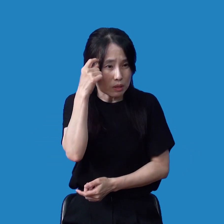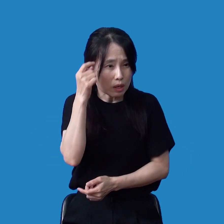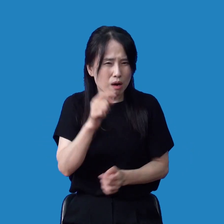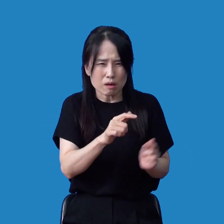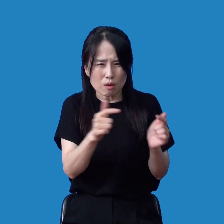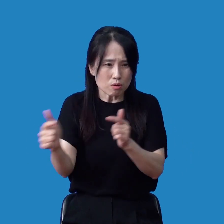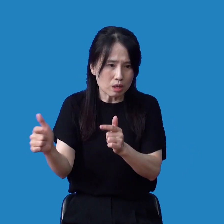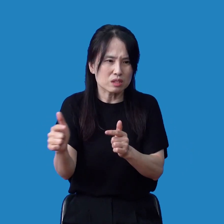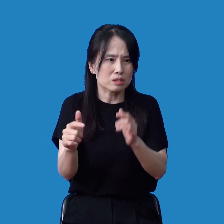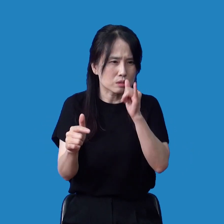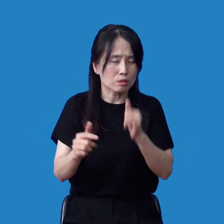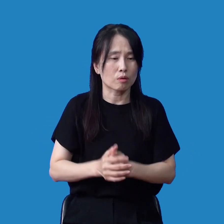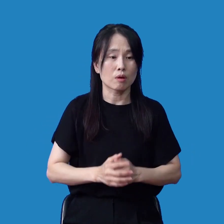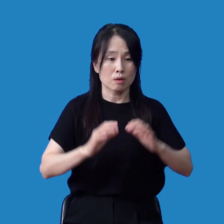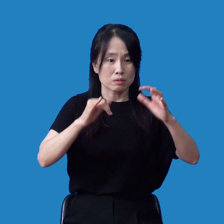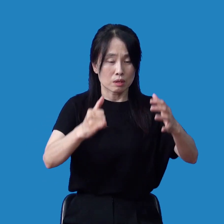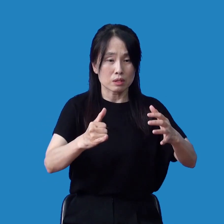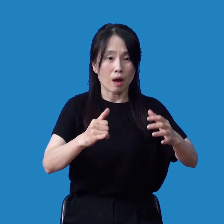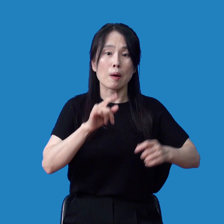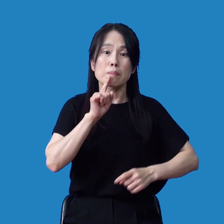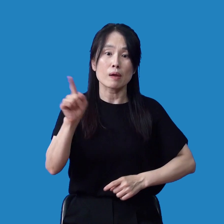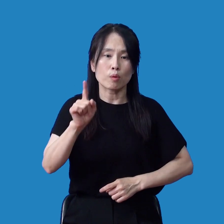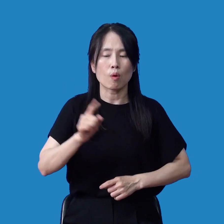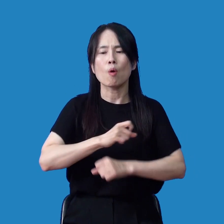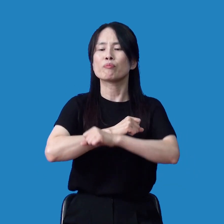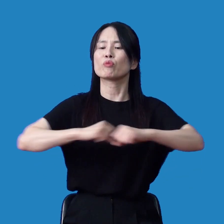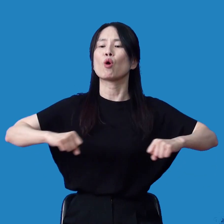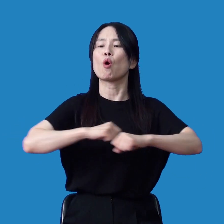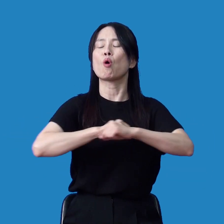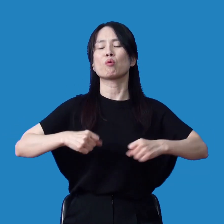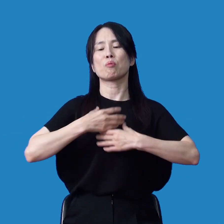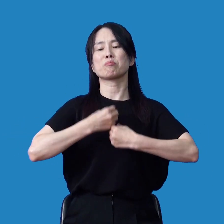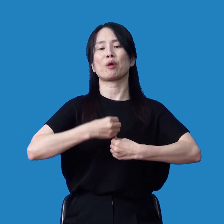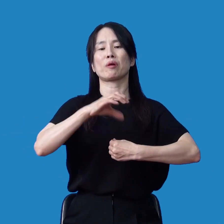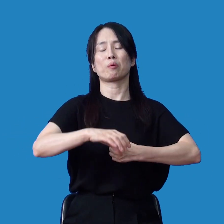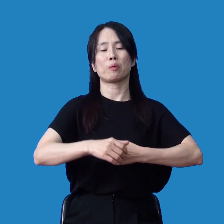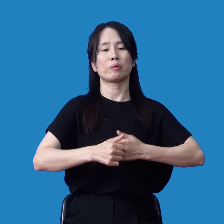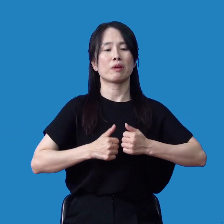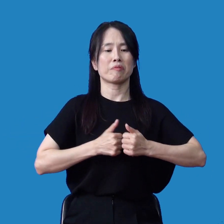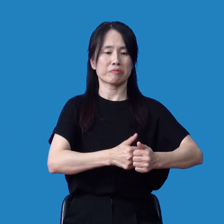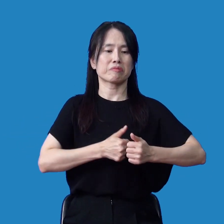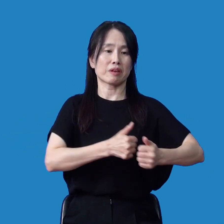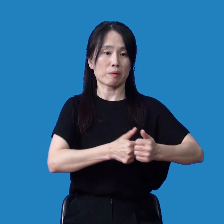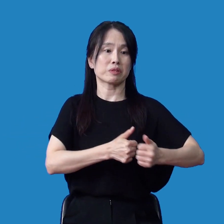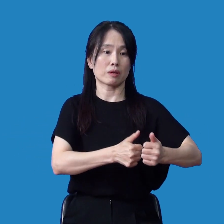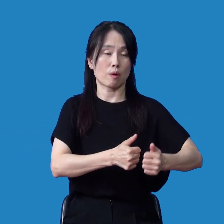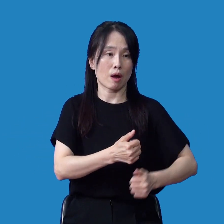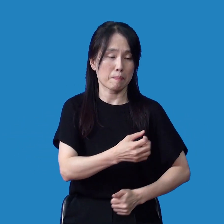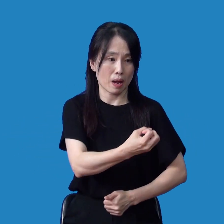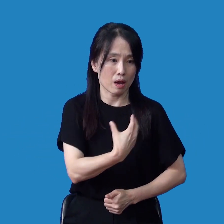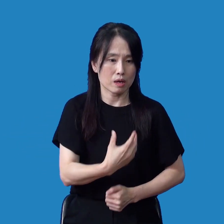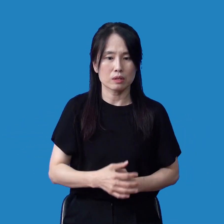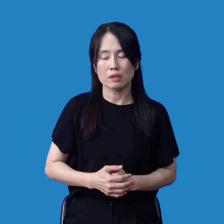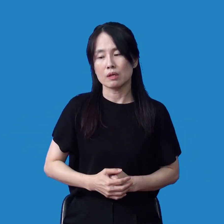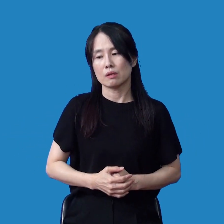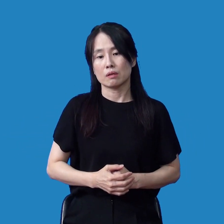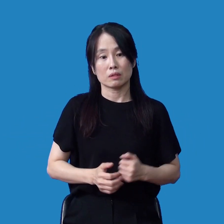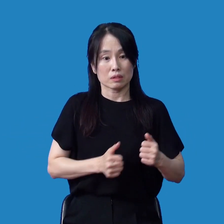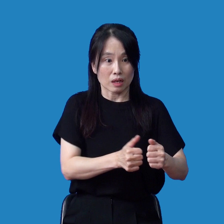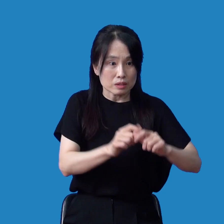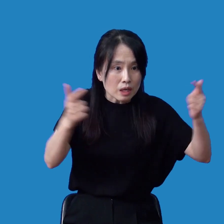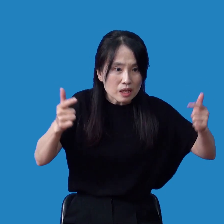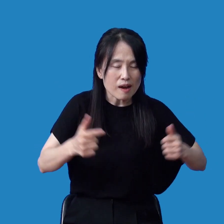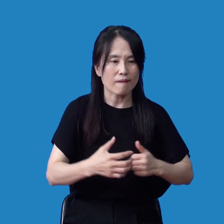자기들이 가는 넓은 길로 우리를 따라오라고 합니다. 그렇게 하지 않으면 갈수록 핍박도 심해지고 압력이 거세질